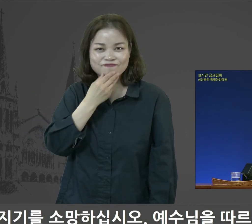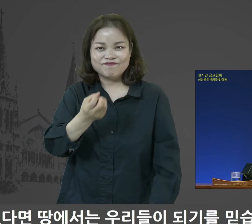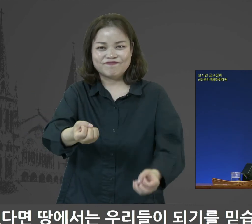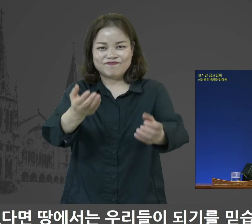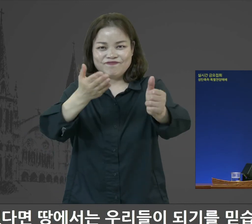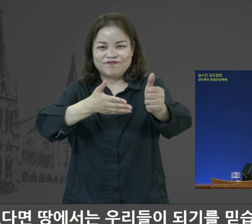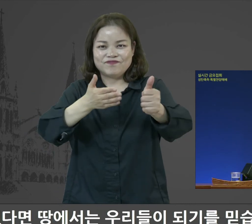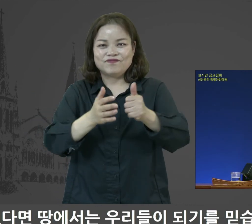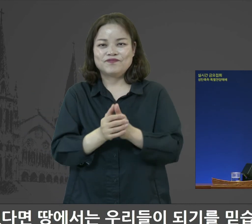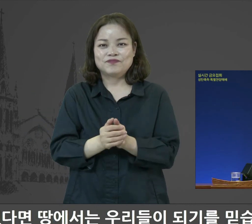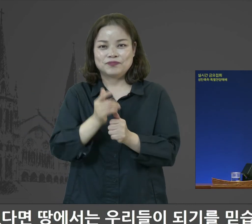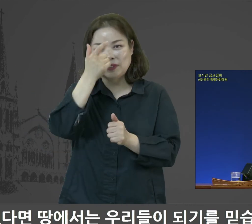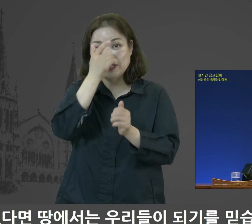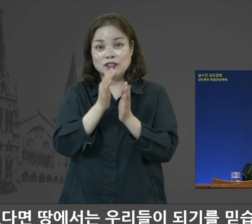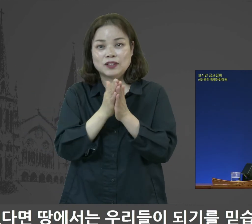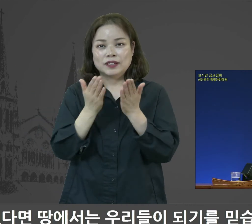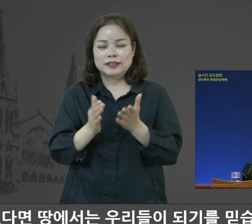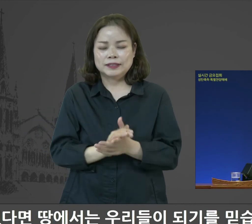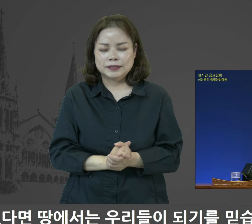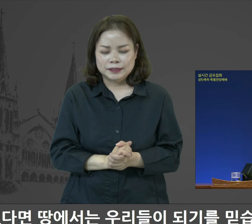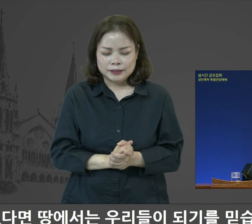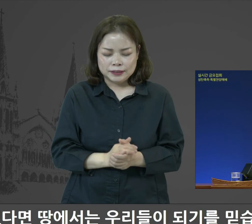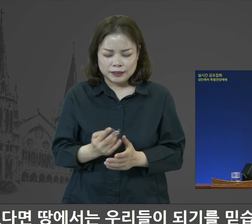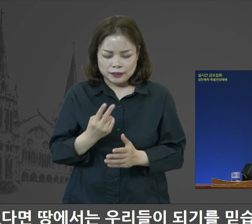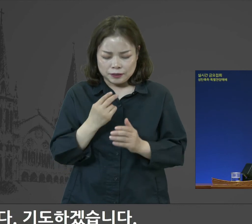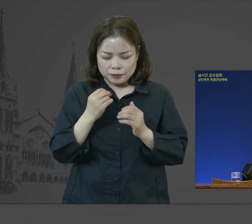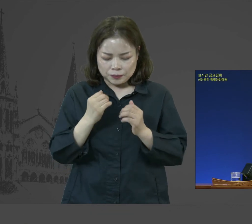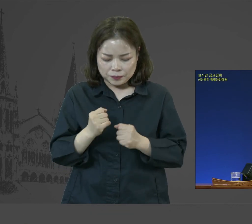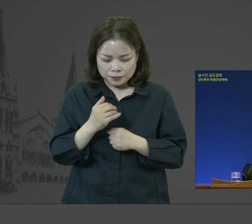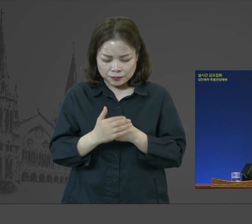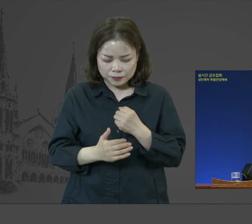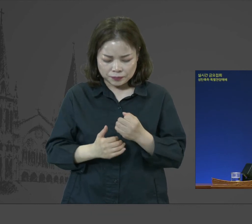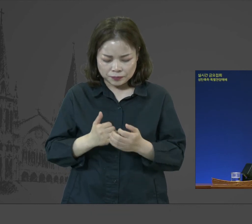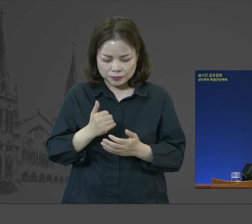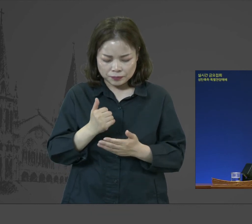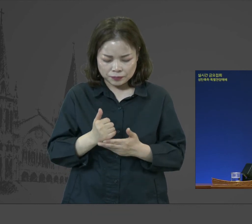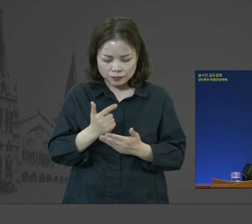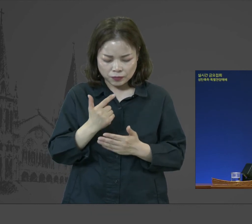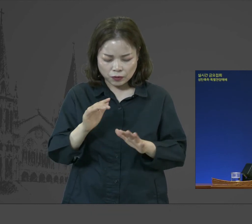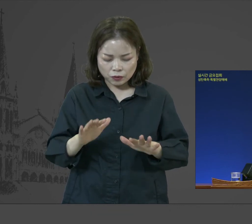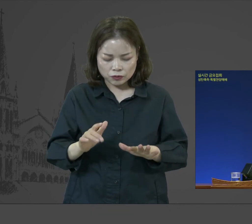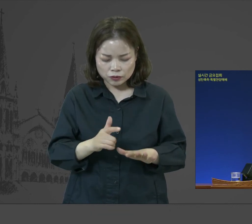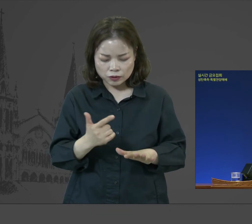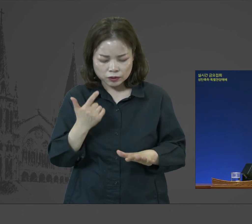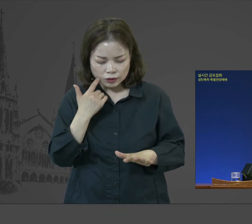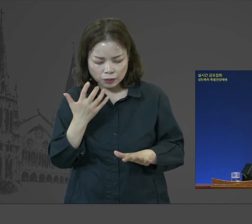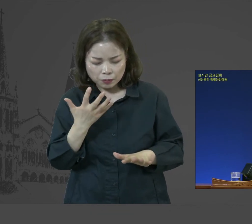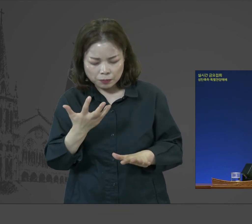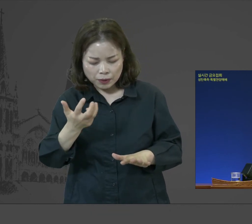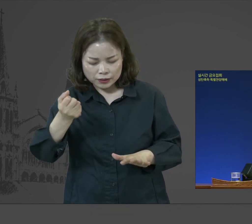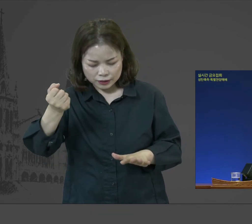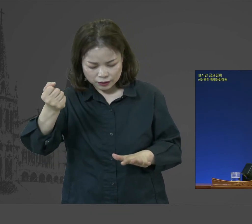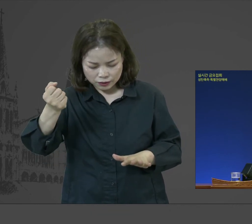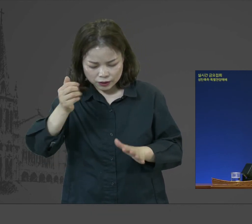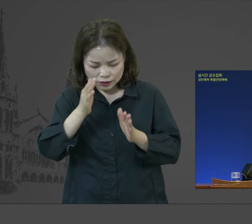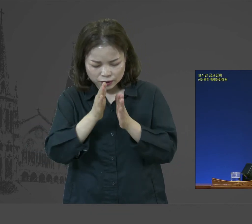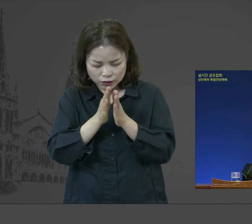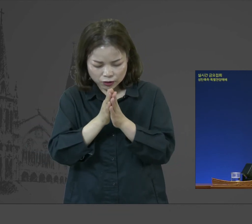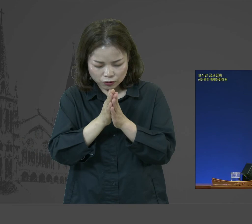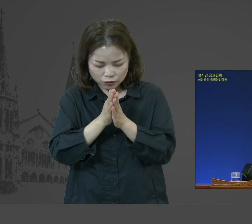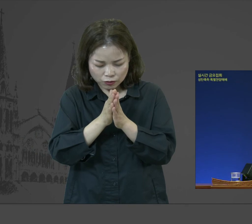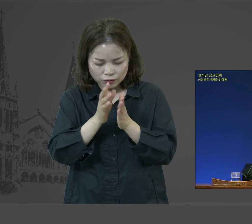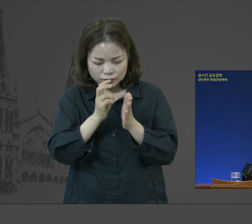축원합니다. 기도하겠습니다. 살아계신 아버지 하나님, 오늘 저녁에 영광 받으시고 찬양 받으시고 기도